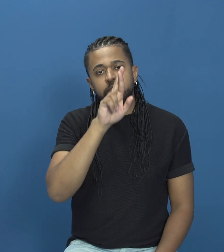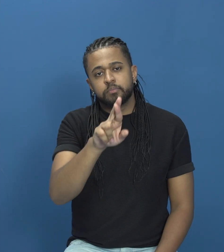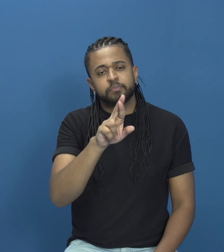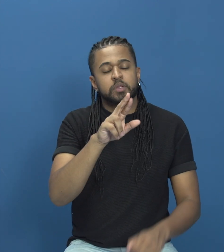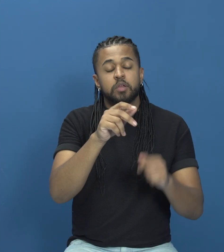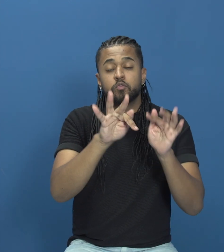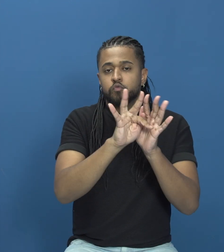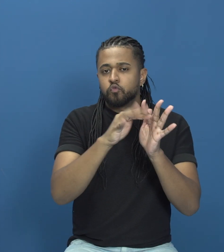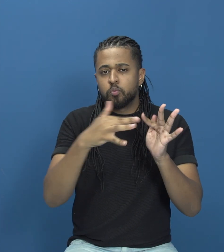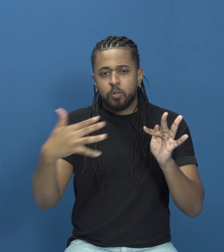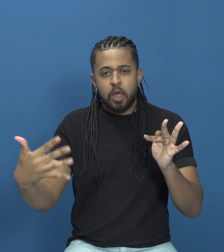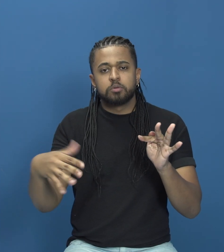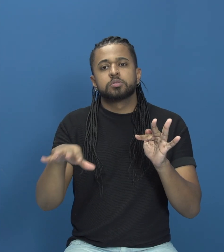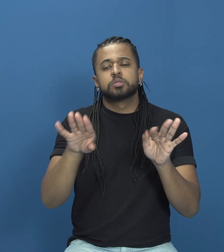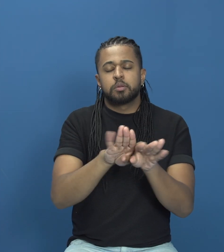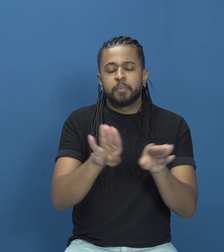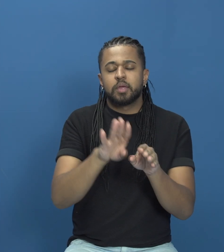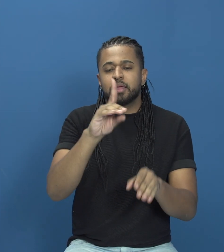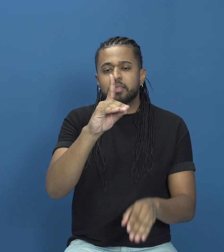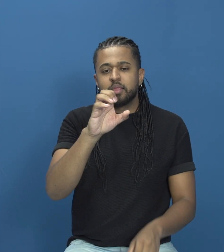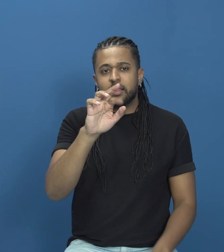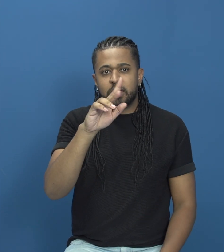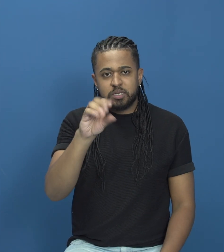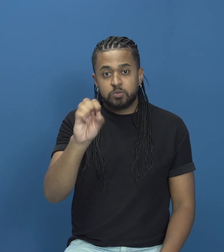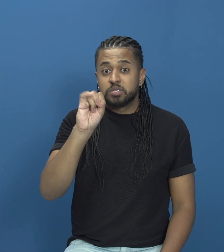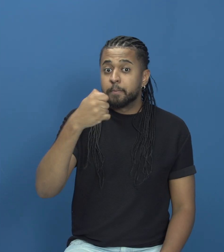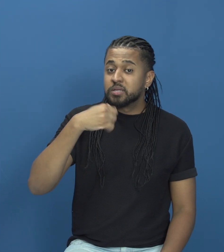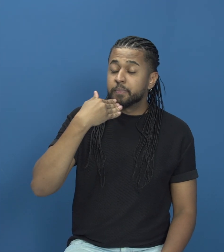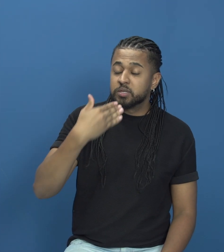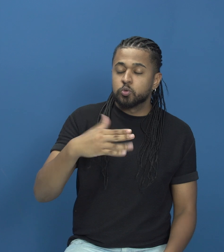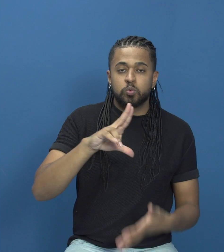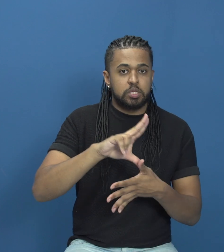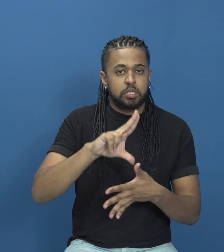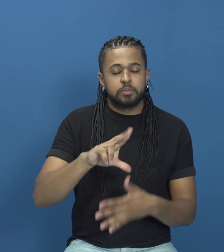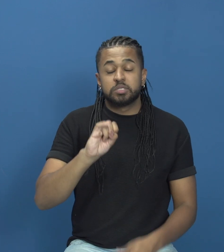eventuais formulários e declarações que venham a ser requeridas pela UNILA.